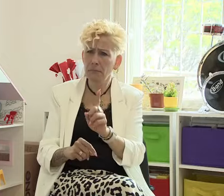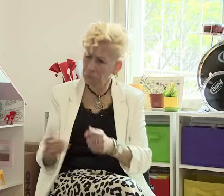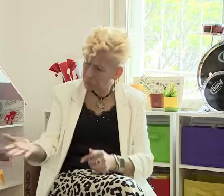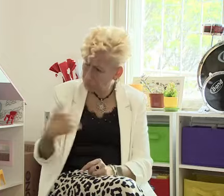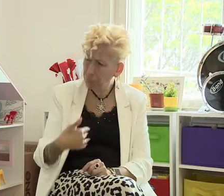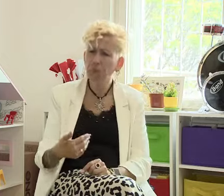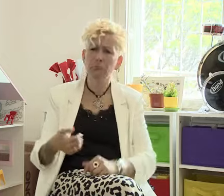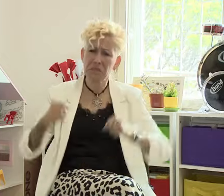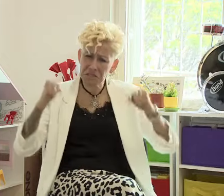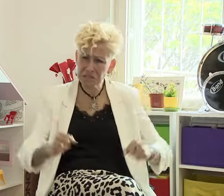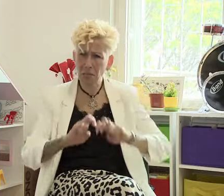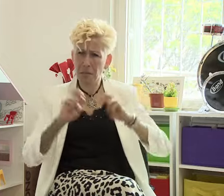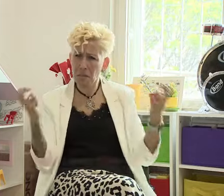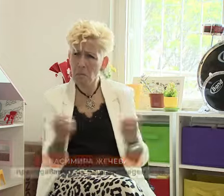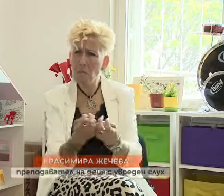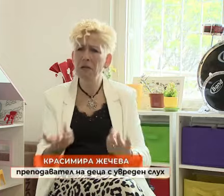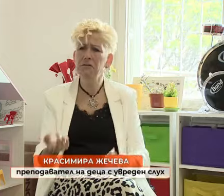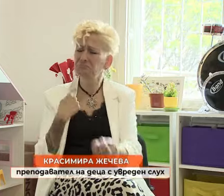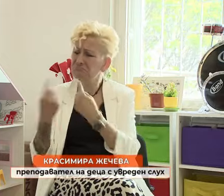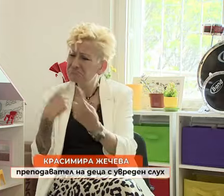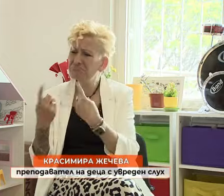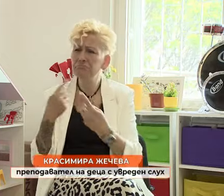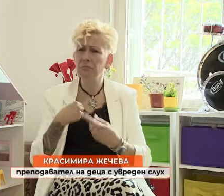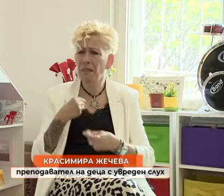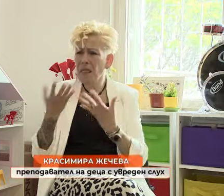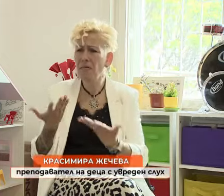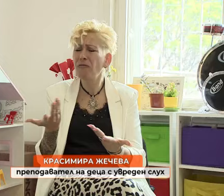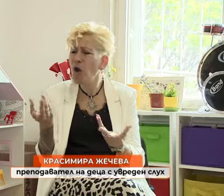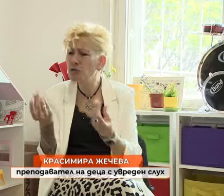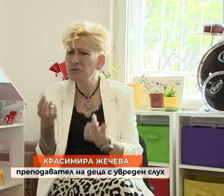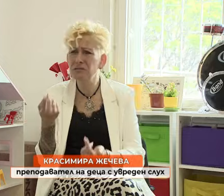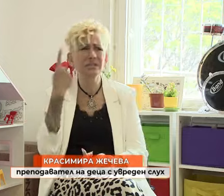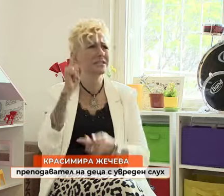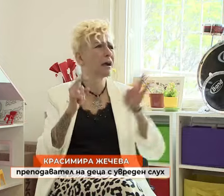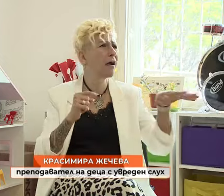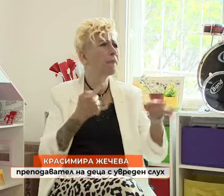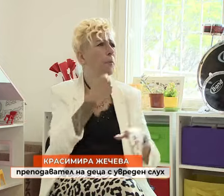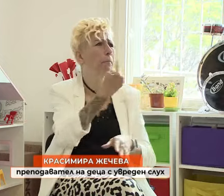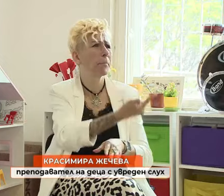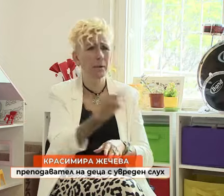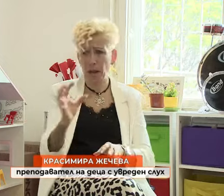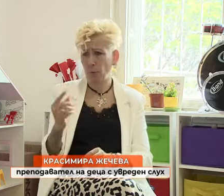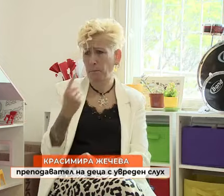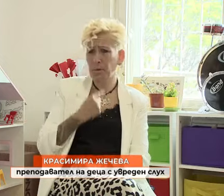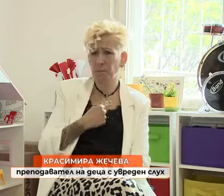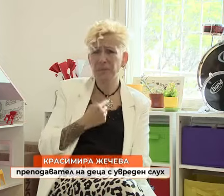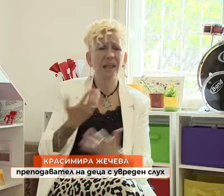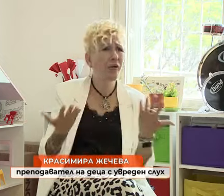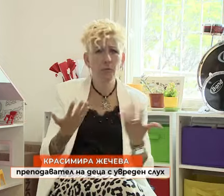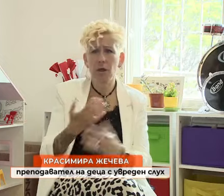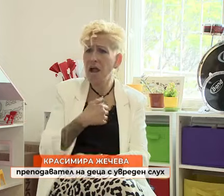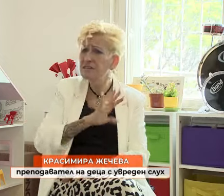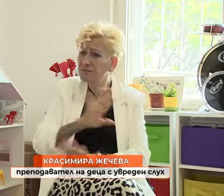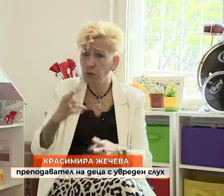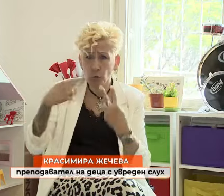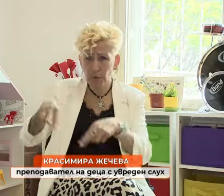общуването ни. Не, никога. Напротив. Всички сядаме на масата и обсъждаме това, което ни вълнува.